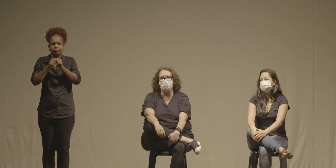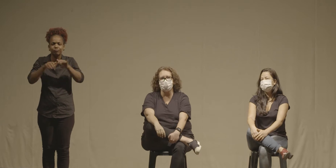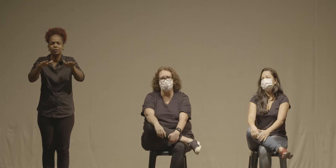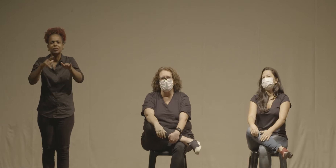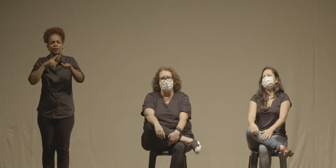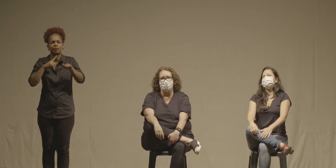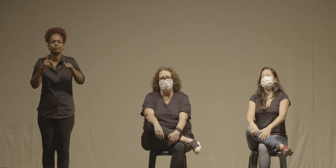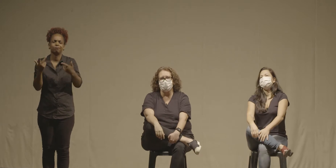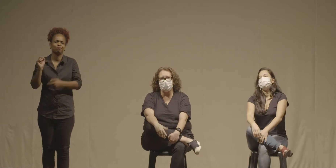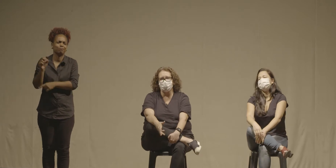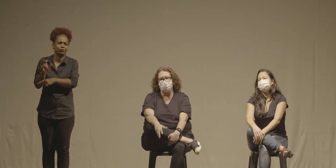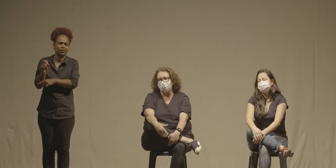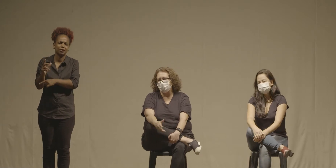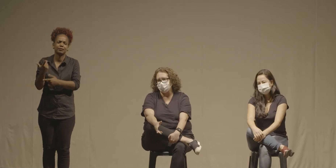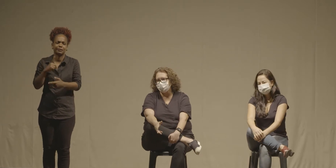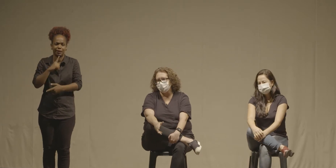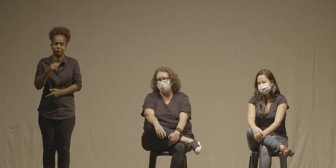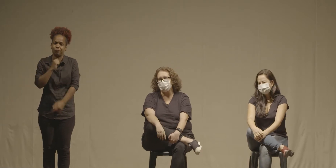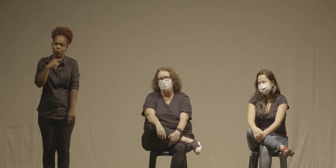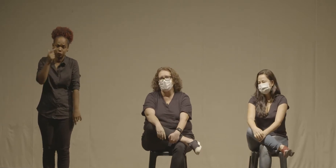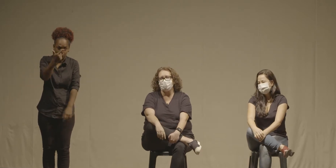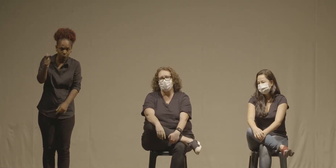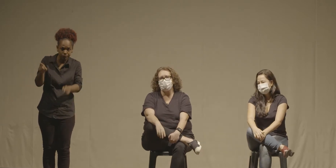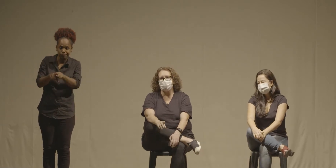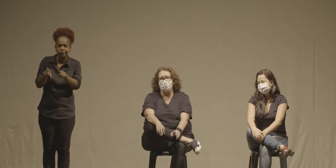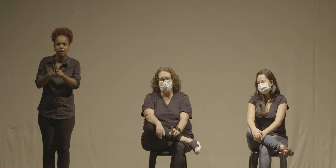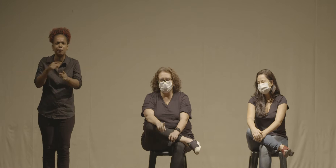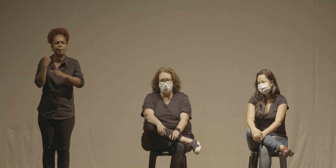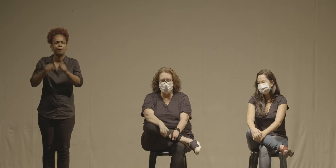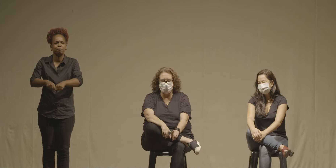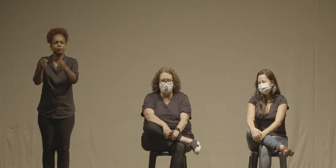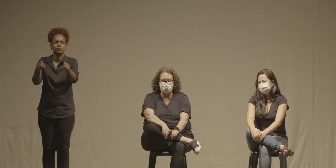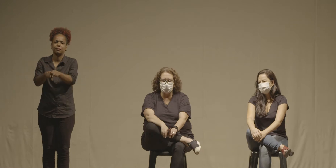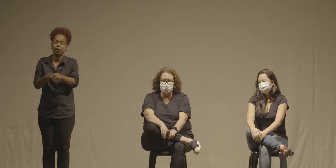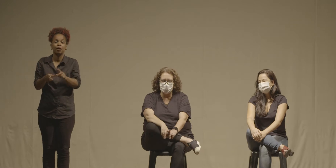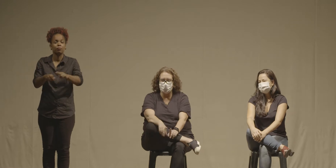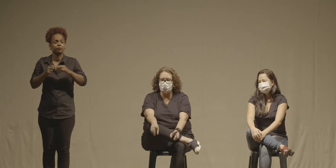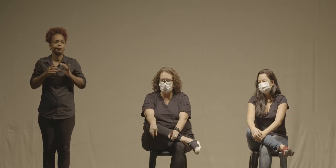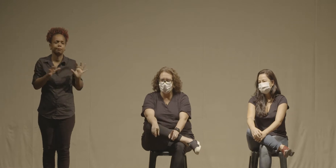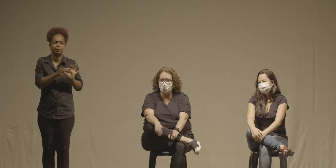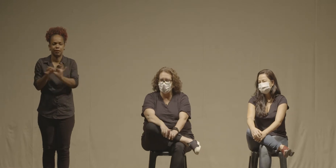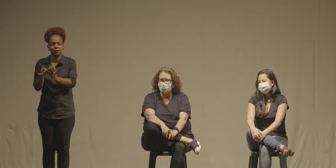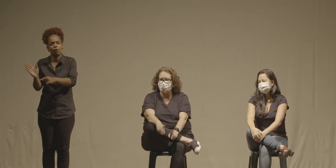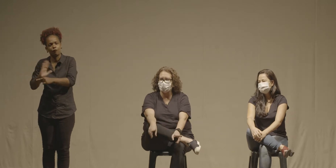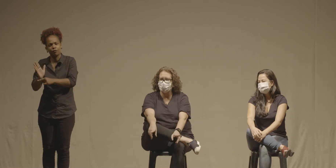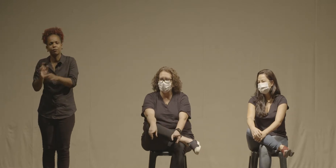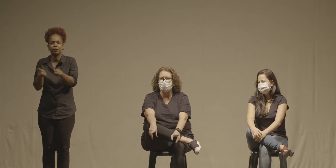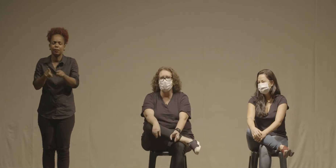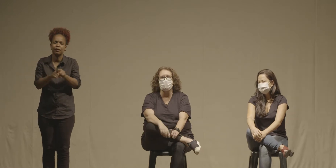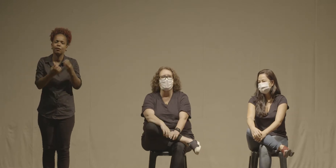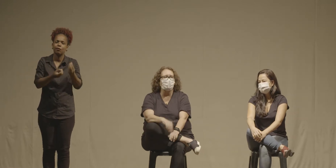um vírus que pode ser letal para os outros. Então a gente acaba fazendo uma correlação com um filme, com a